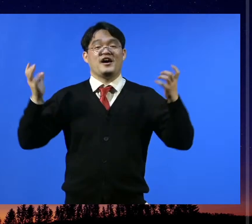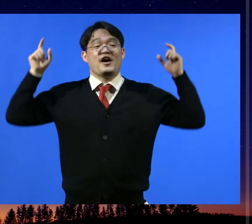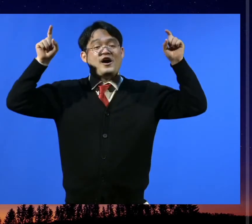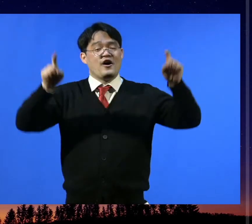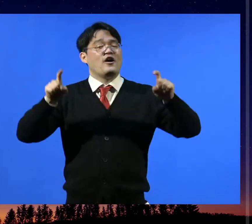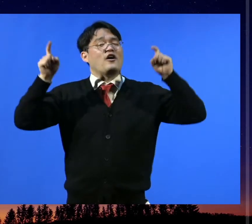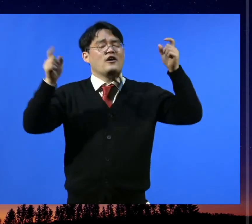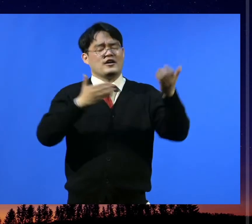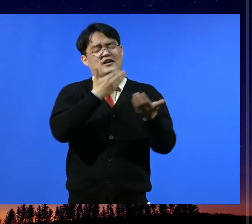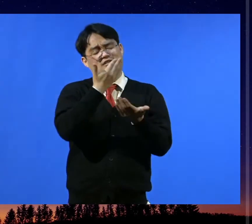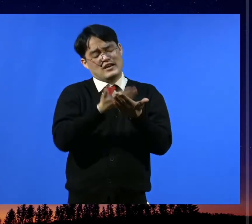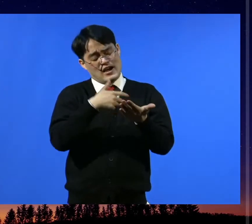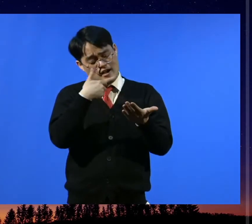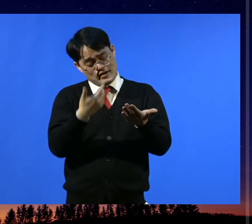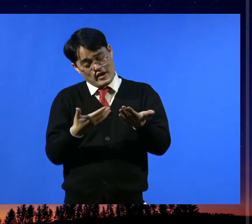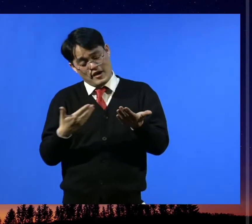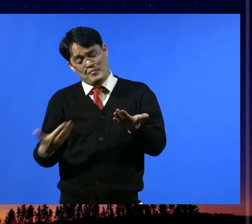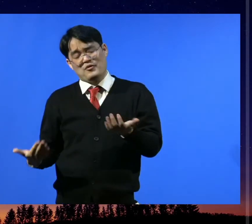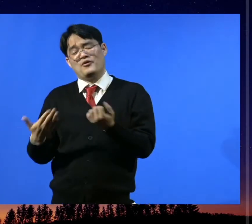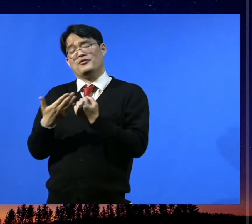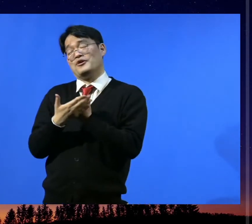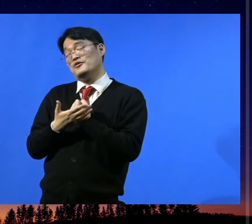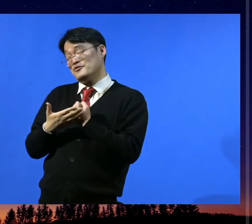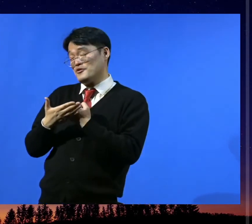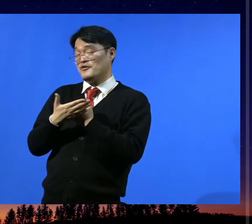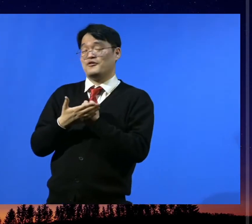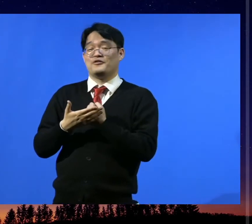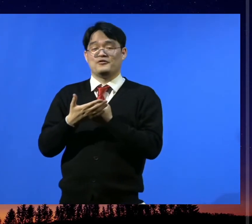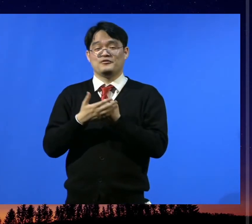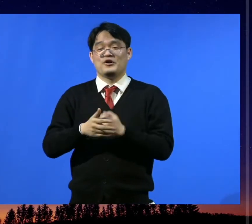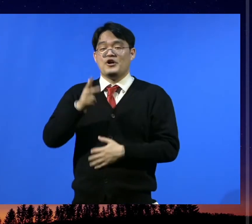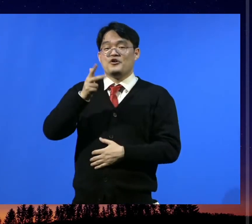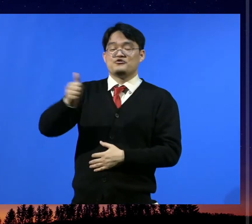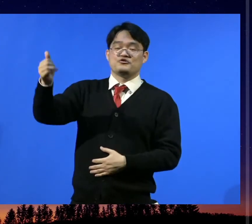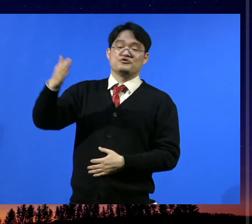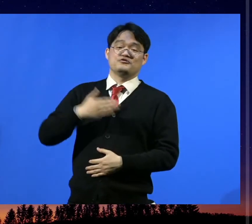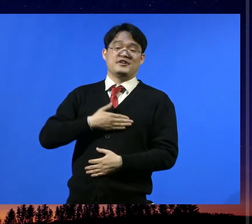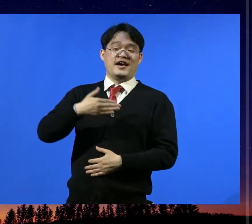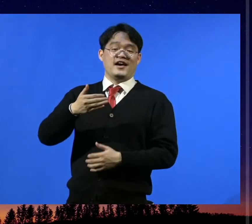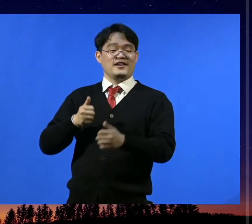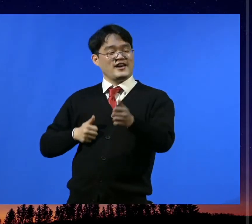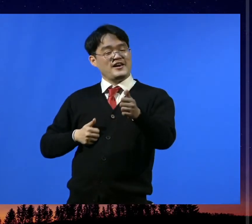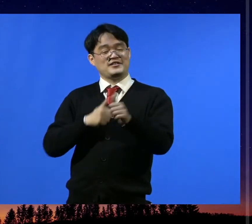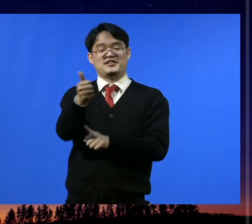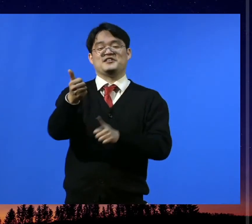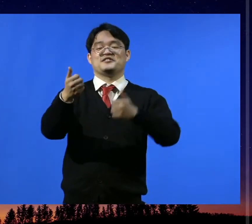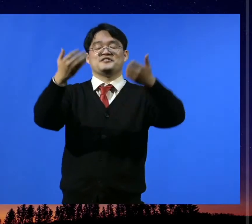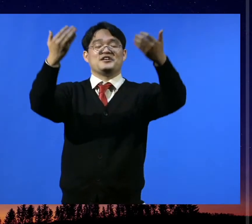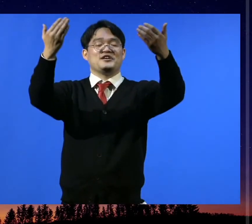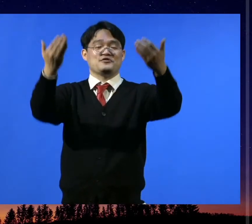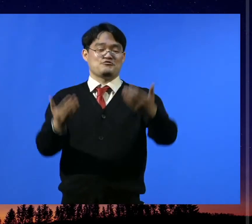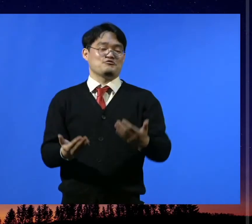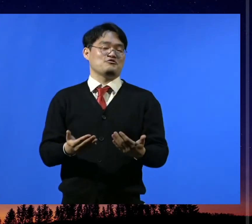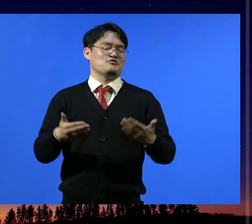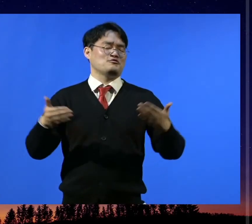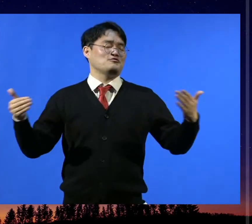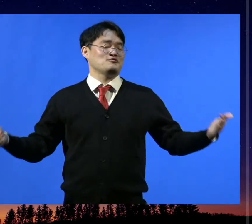승리하였네. 어린 양의 보혈로 주 내게